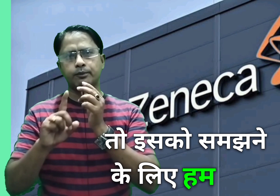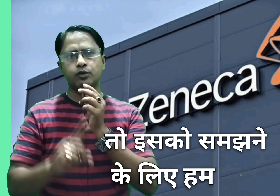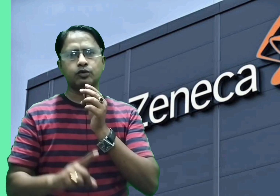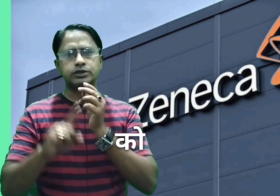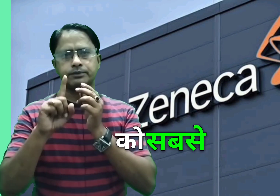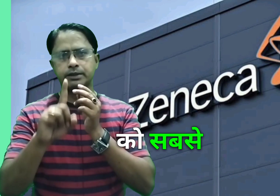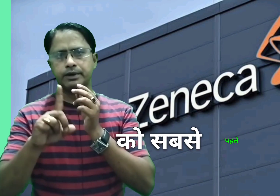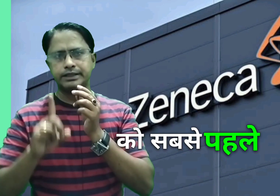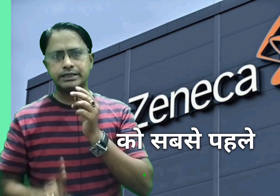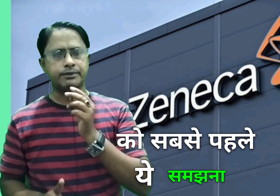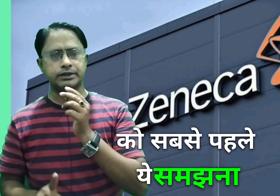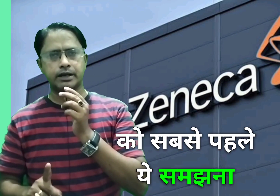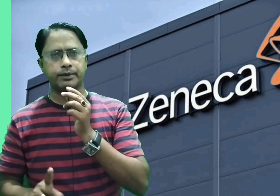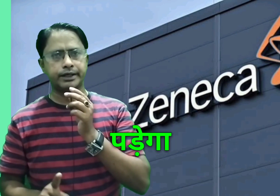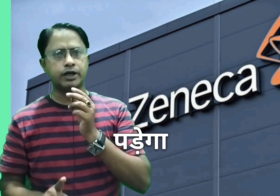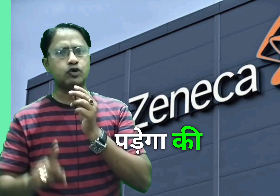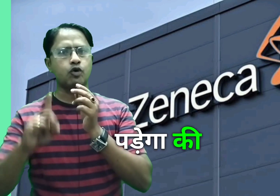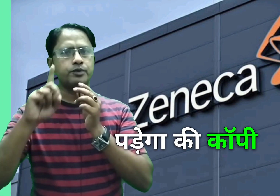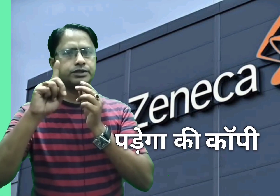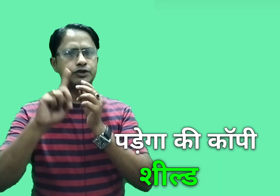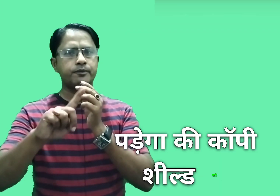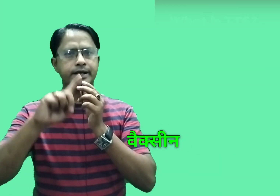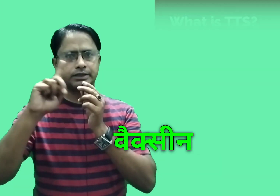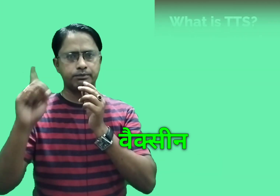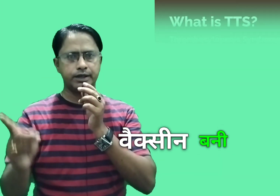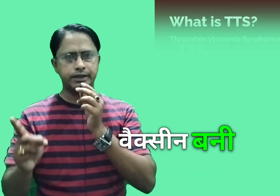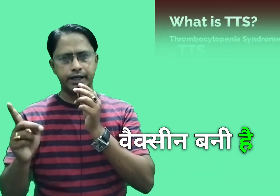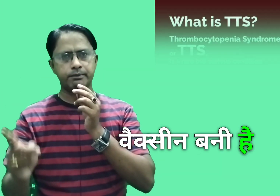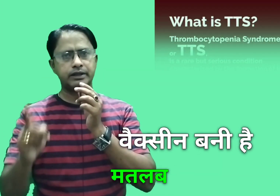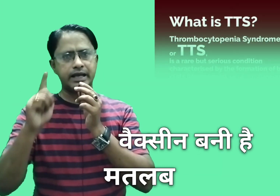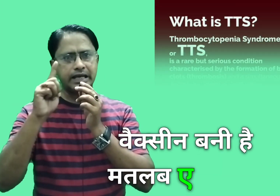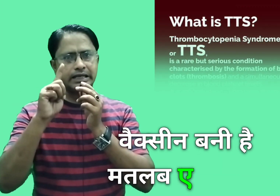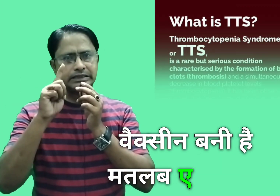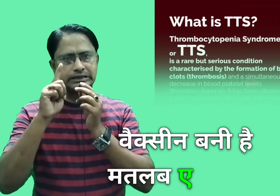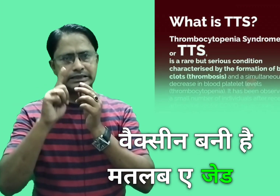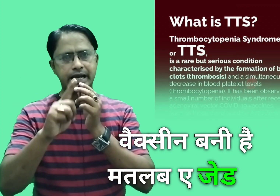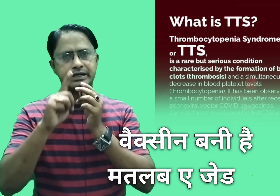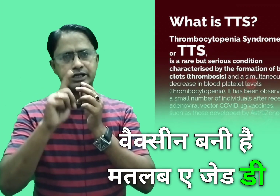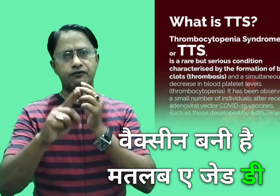के लिए हम लोग को सबसे पहले ये समझना पड़ेगा कि कोविशील्ड जो वैक्सीन बनी है, मतलब